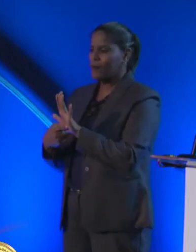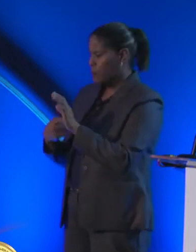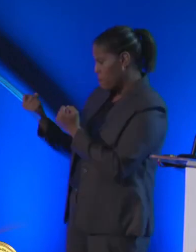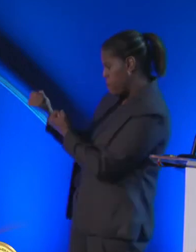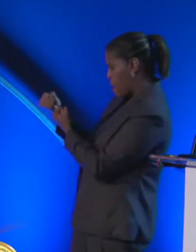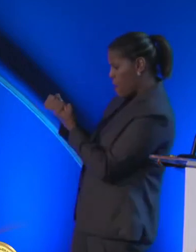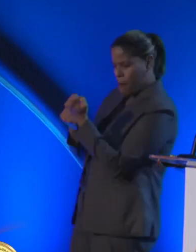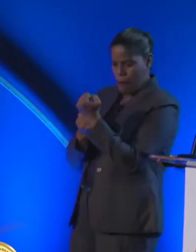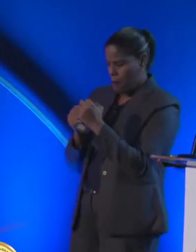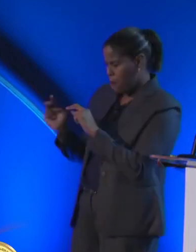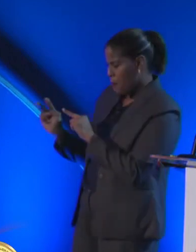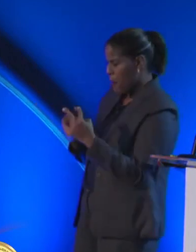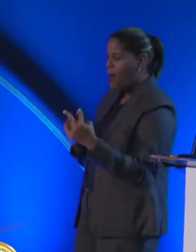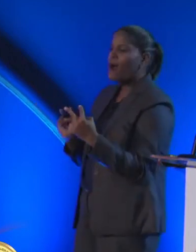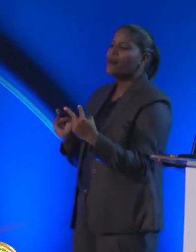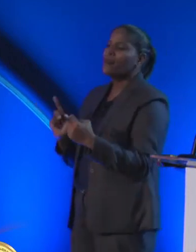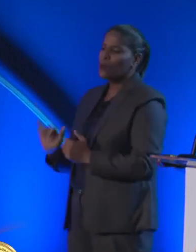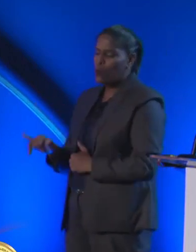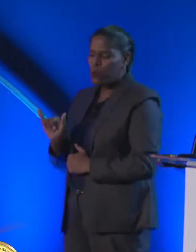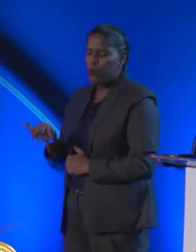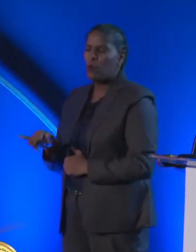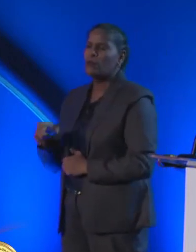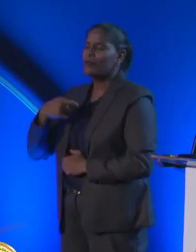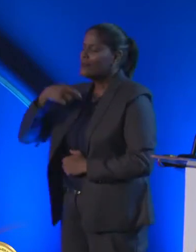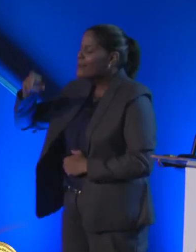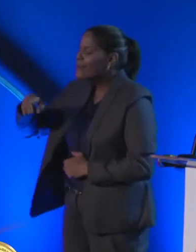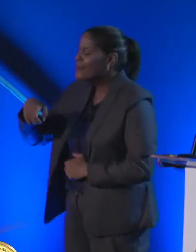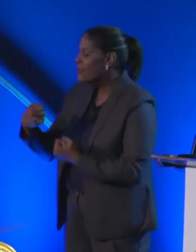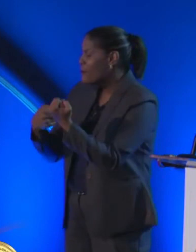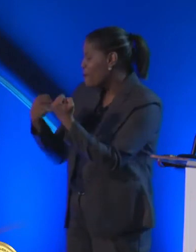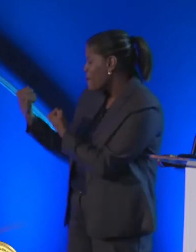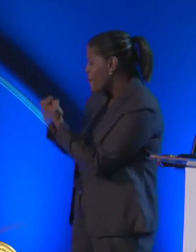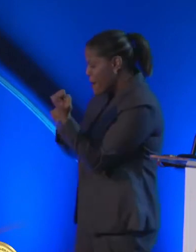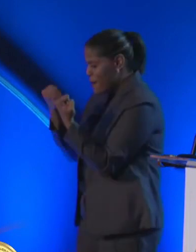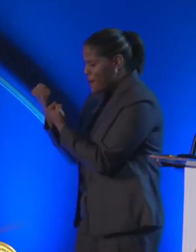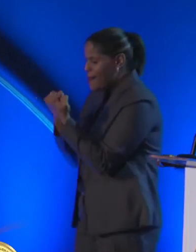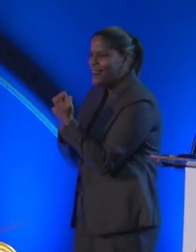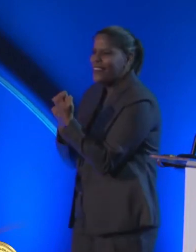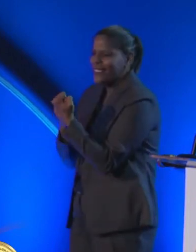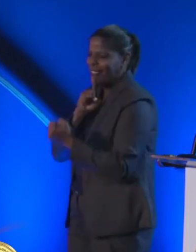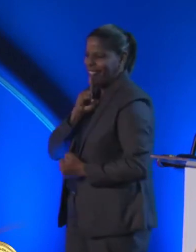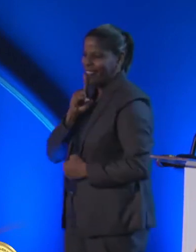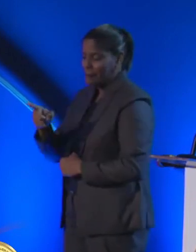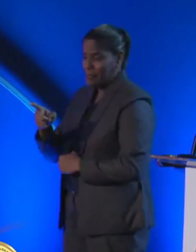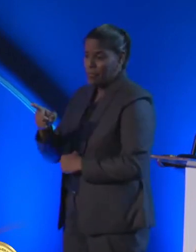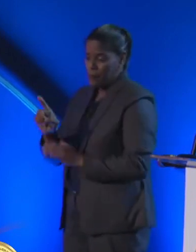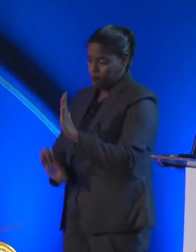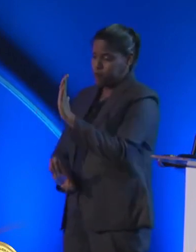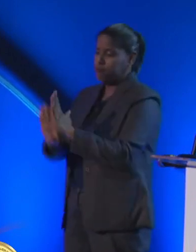y en la conciencia de que nos necesitamos para un verdadero